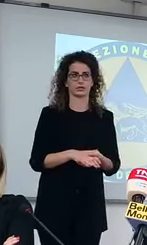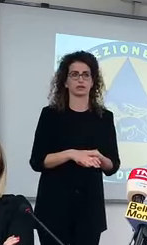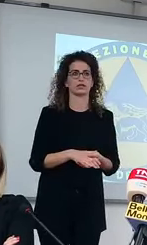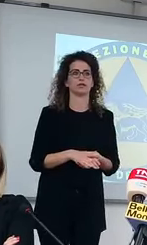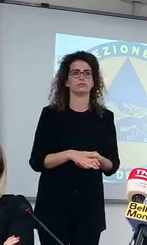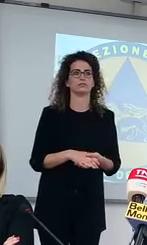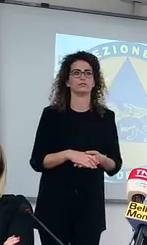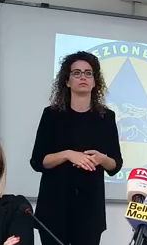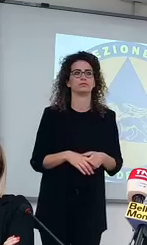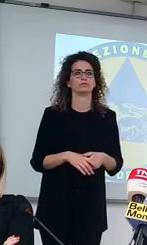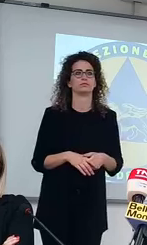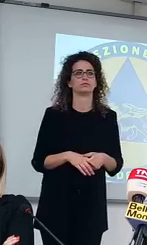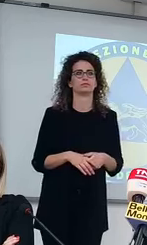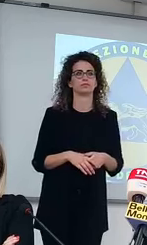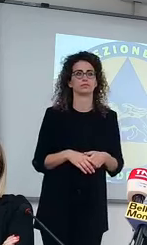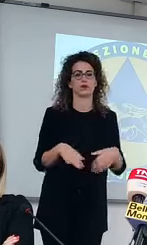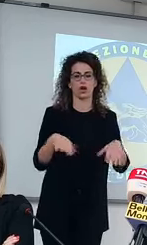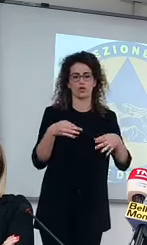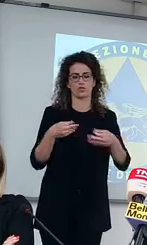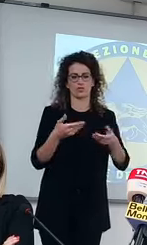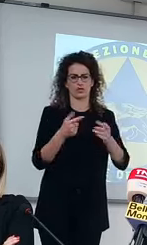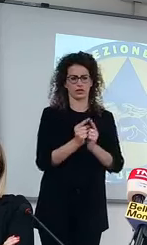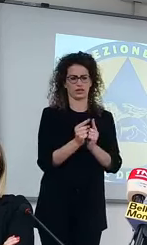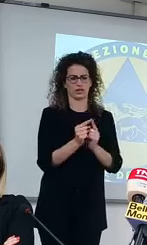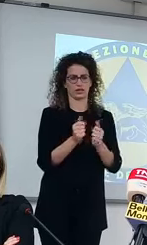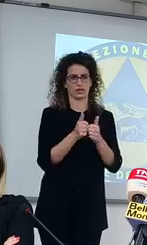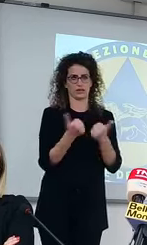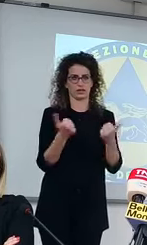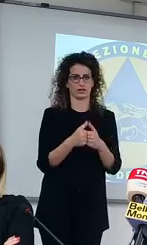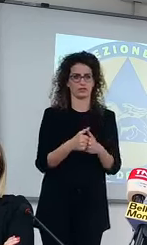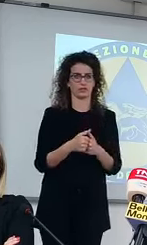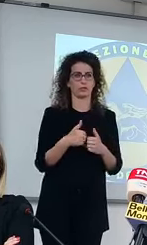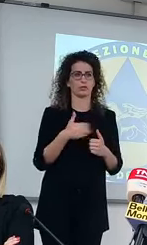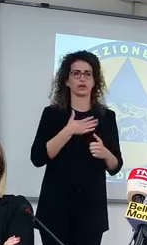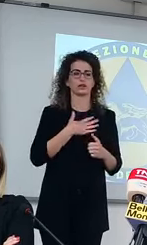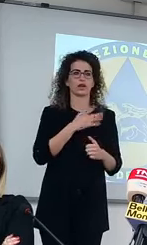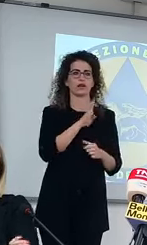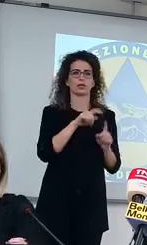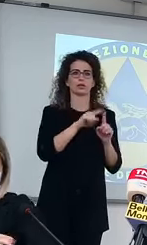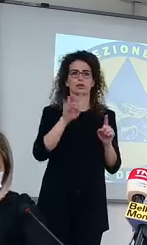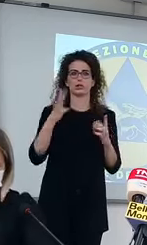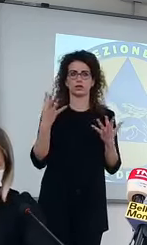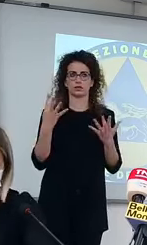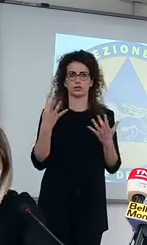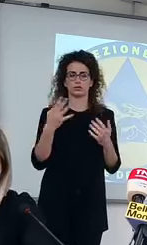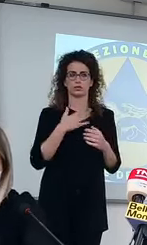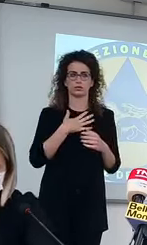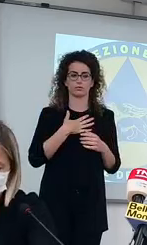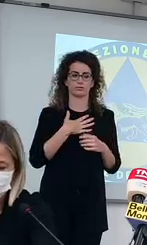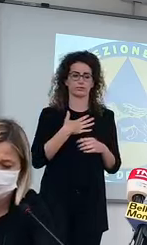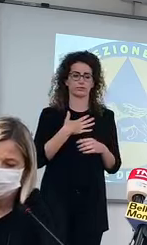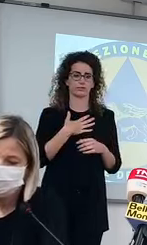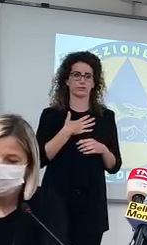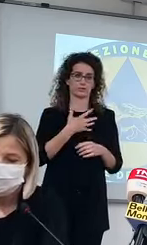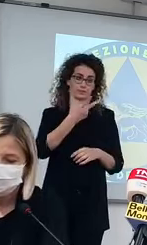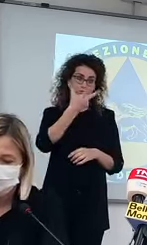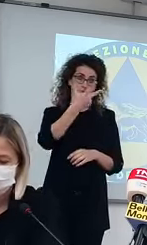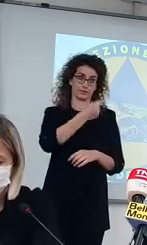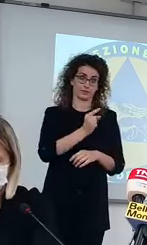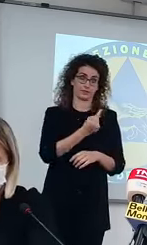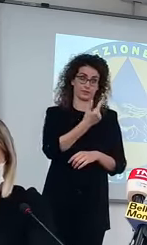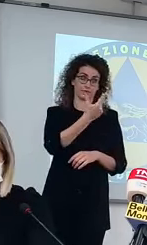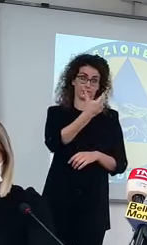rispetto ai fogli che ci avete fornito, soprattutto nella fascia 40-49 anni. I vaccinati prima dose